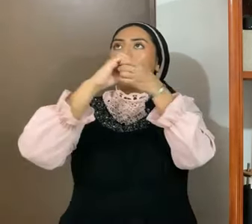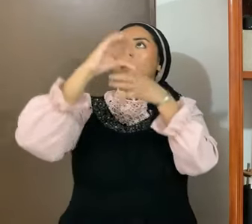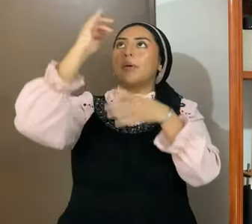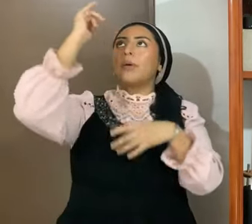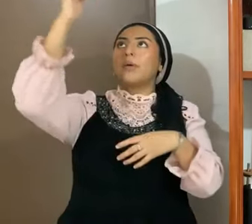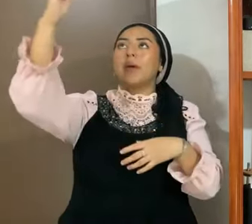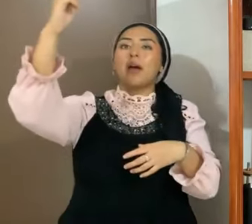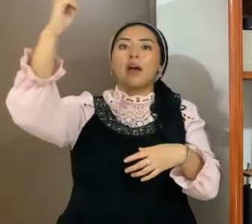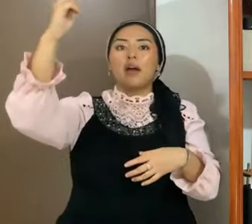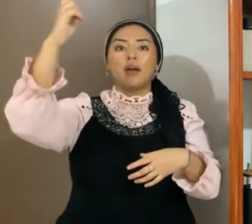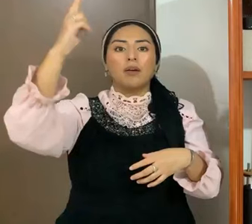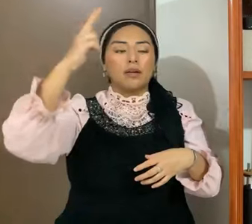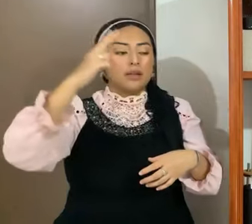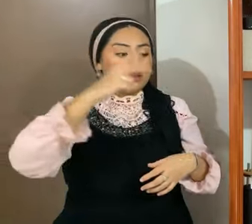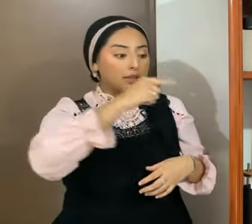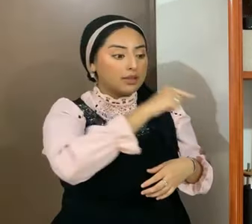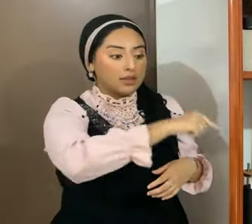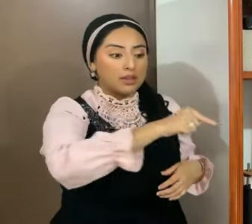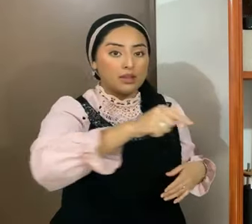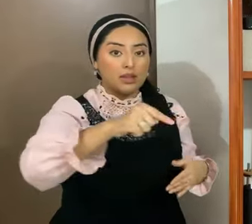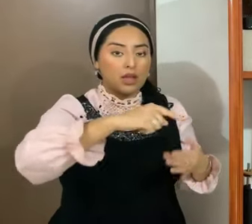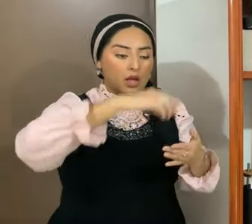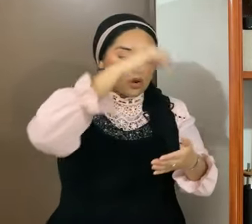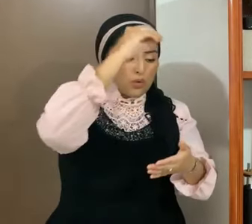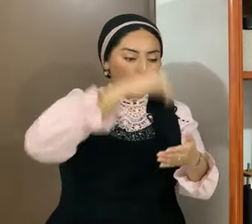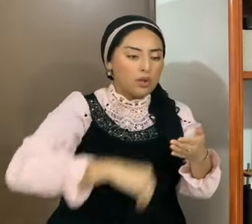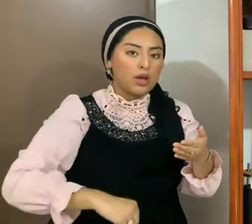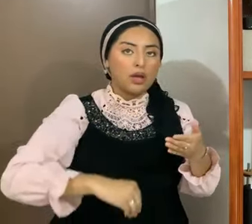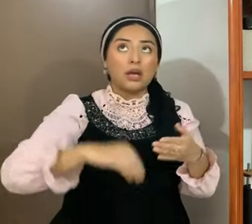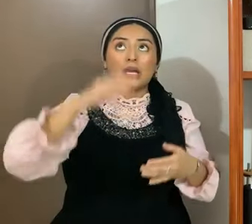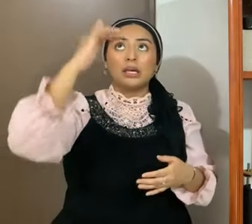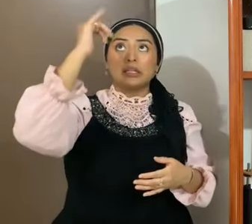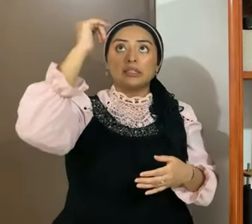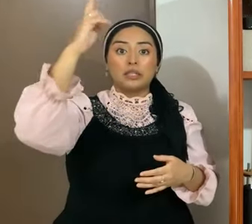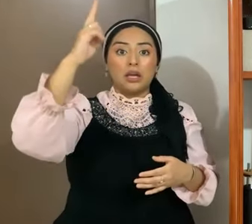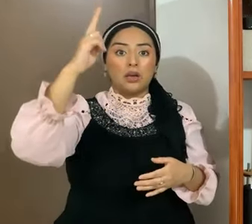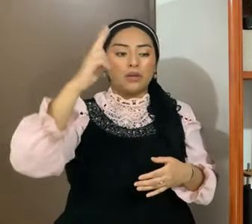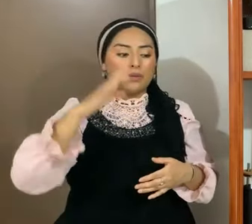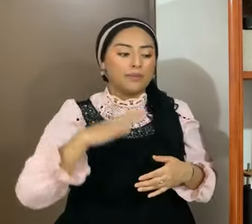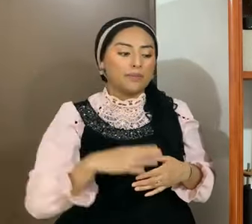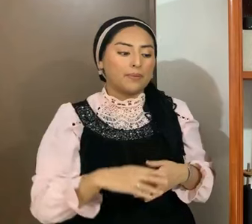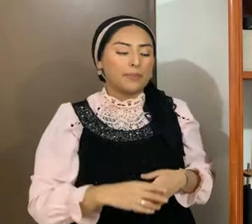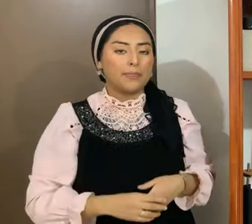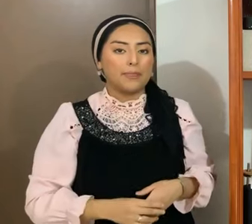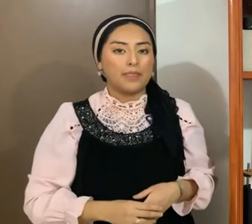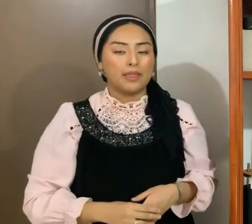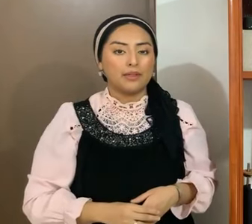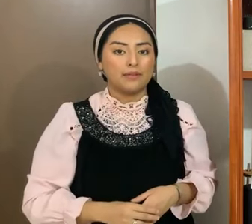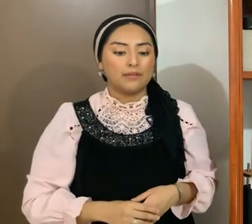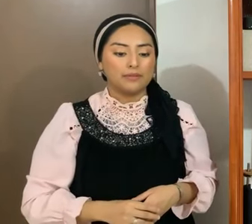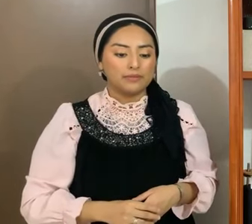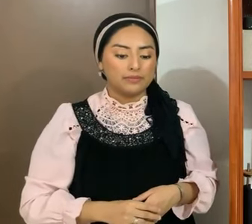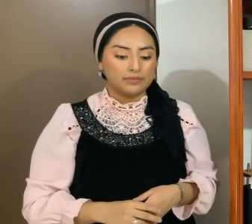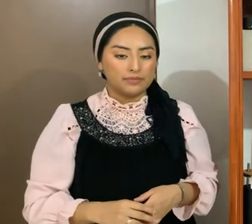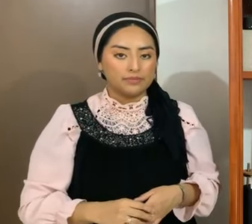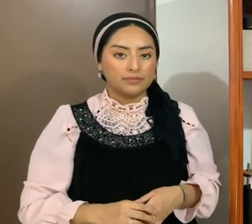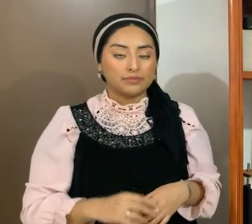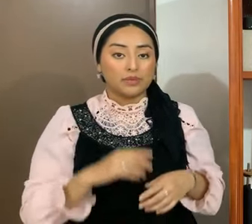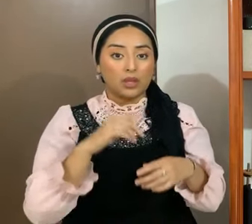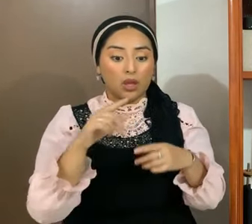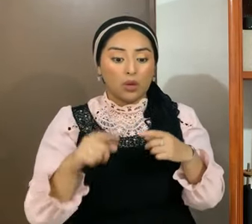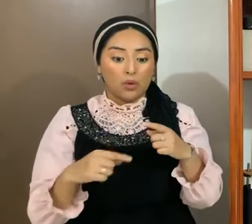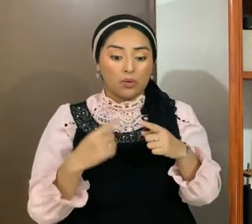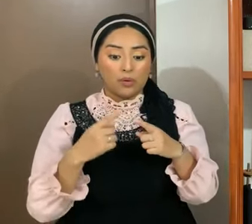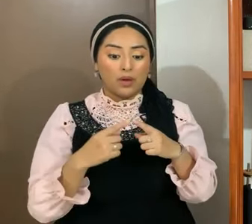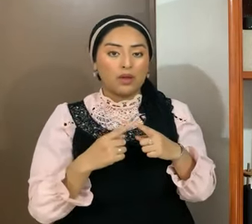llamará del nombre de Jacob, y otro escribirá con su mano a Yahweh, y se apellidará con el nombre de Israel. Cuando